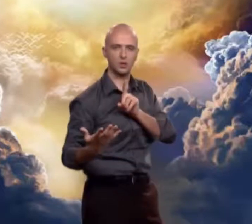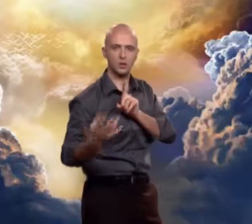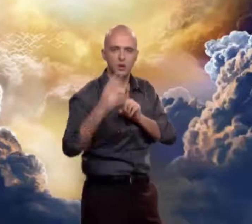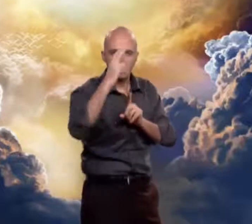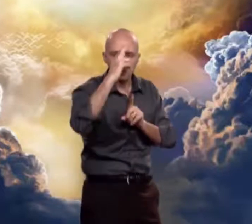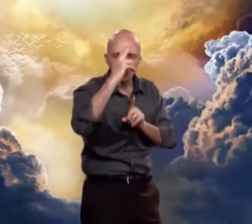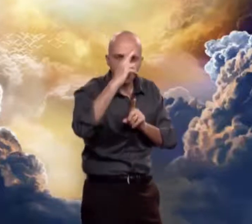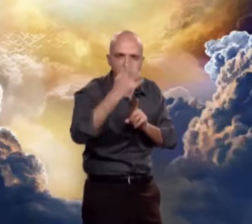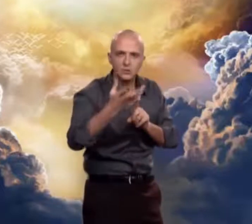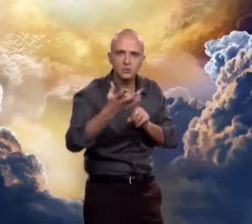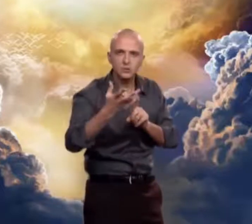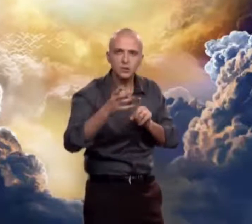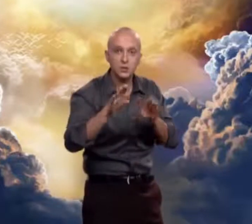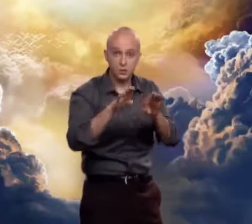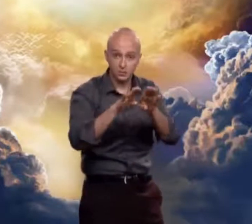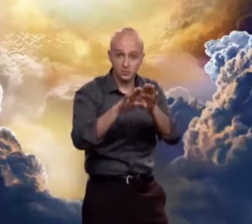Em favor do ser humano.